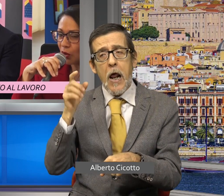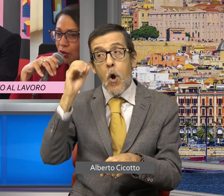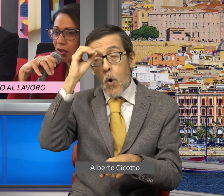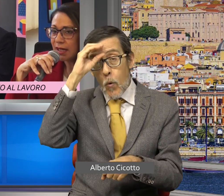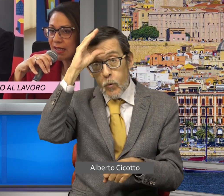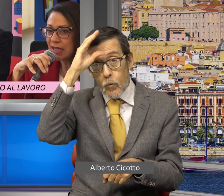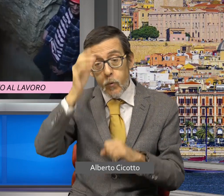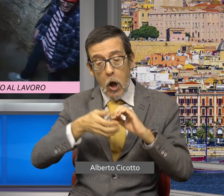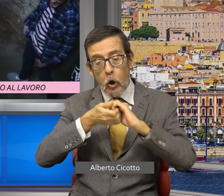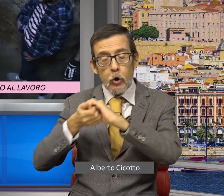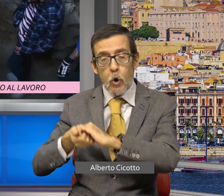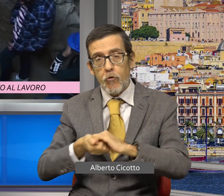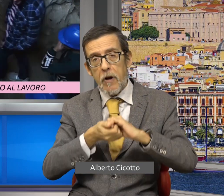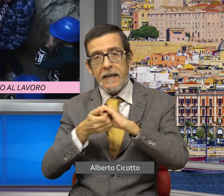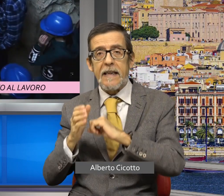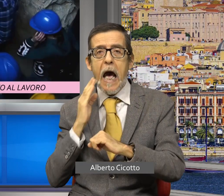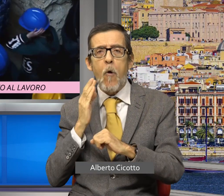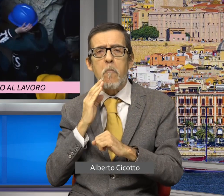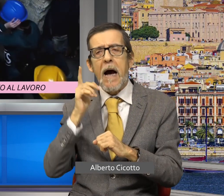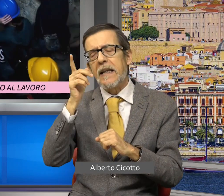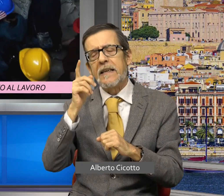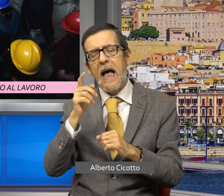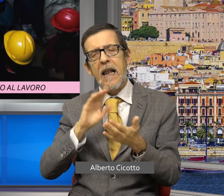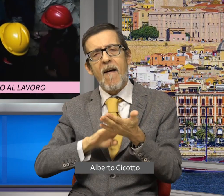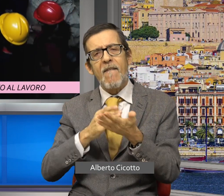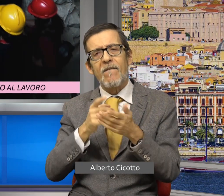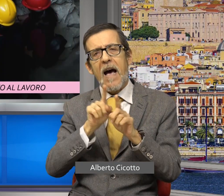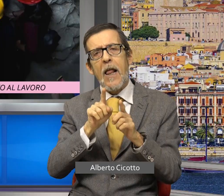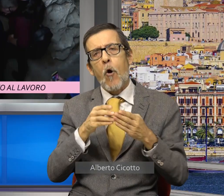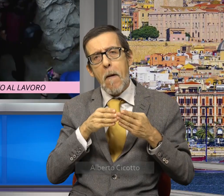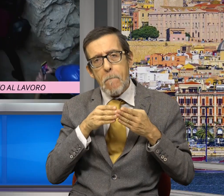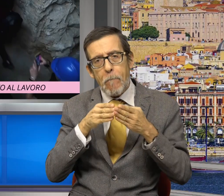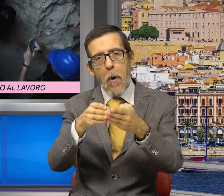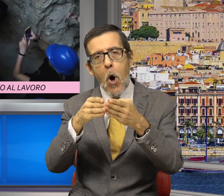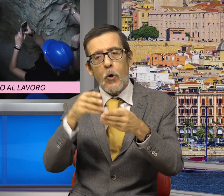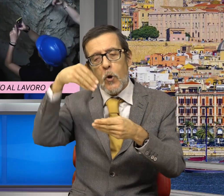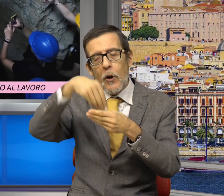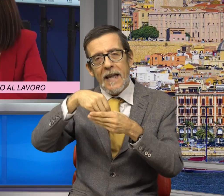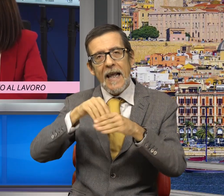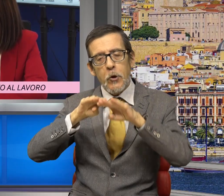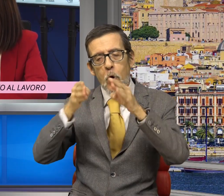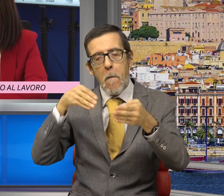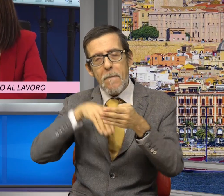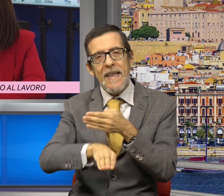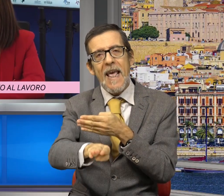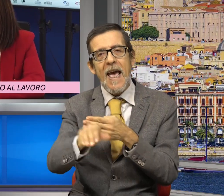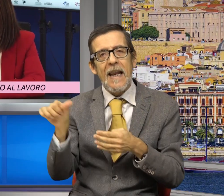umanitaria rappresenta un cineporto e anche la sua collocazione all'interno delle miniere di Serbariu dimostra la capacità di riconversione